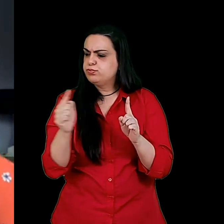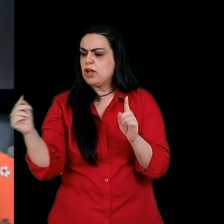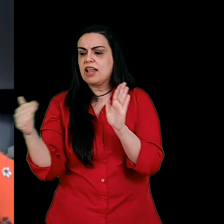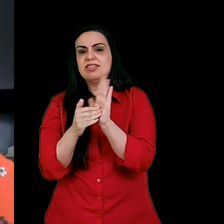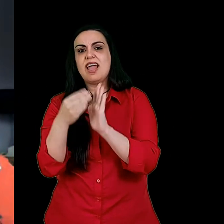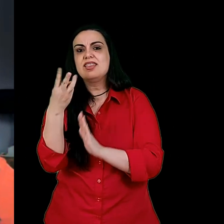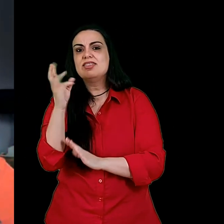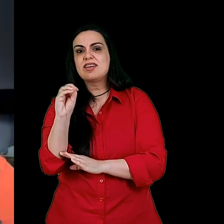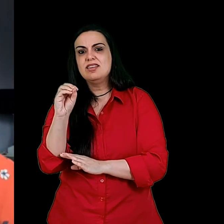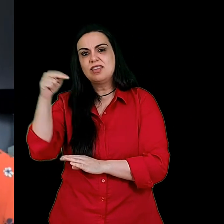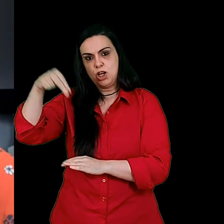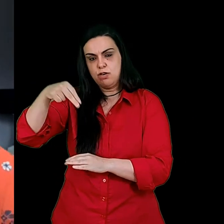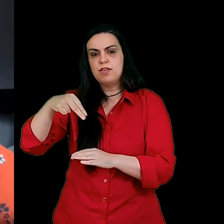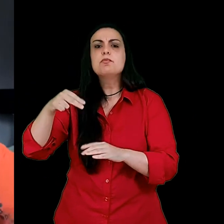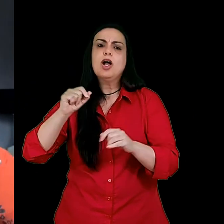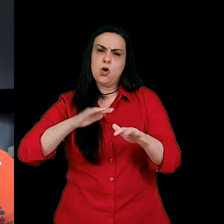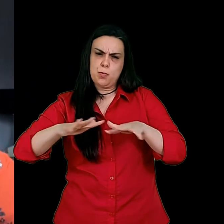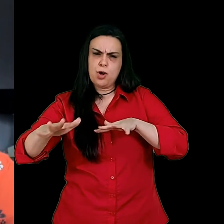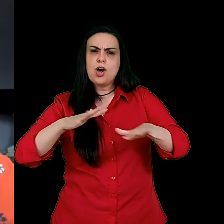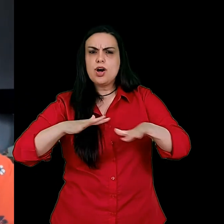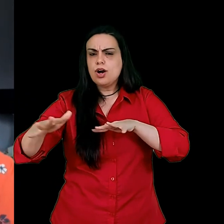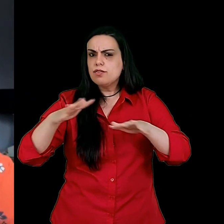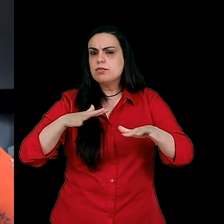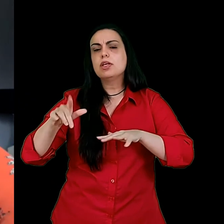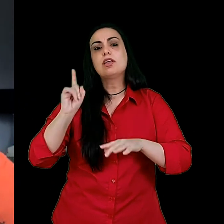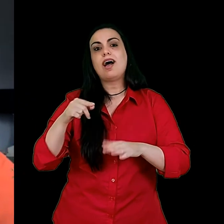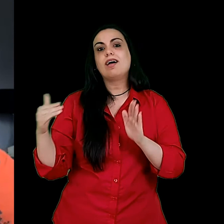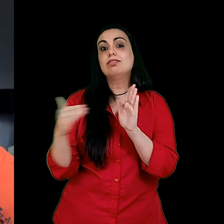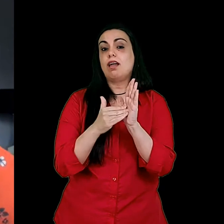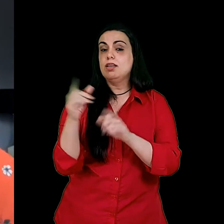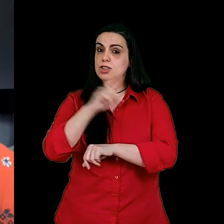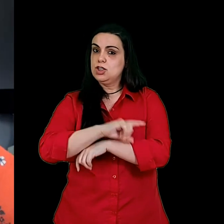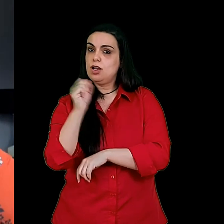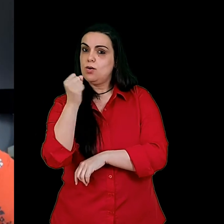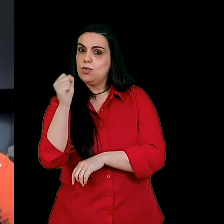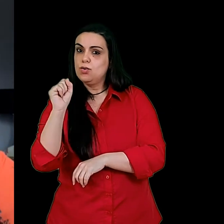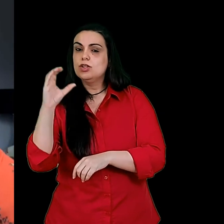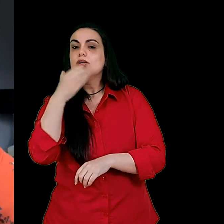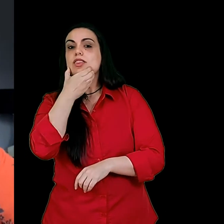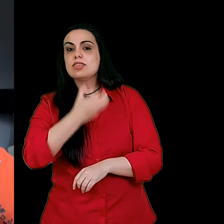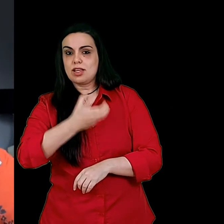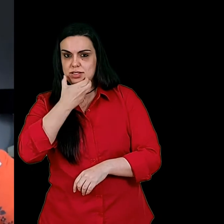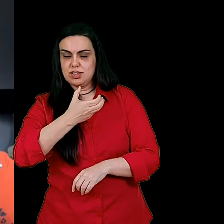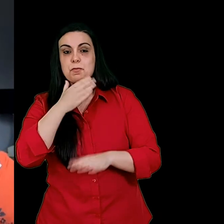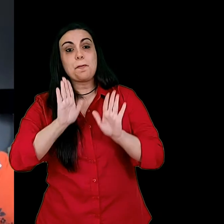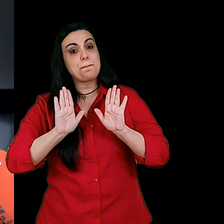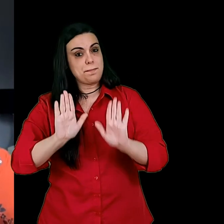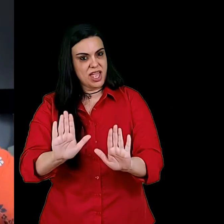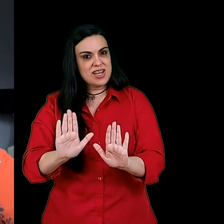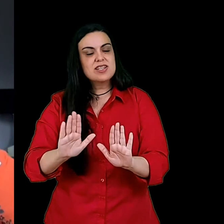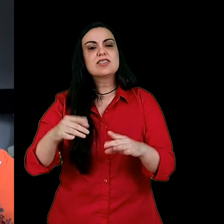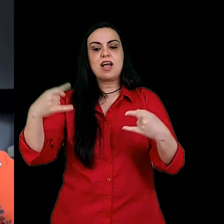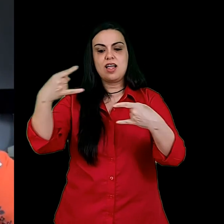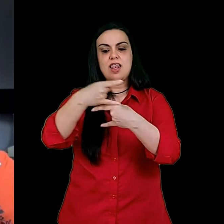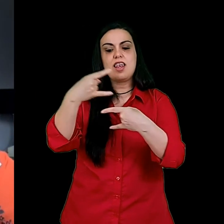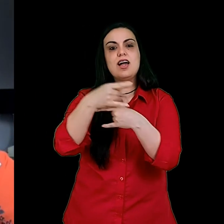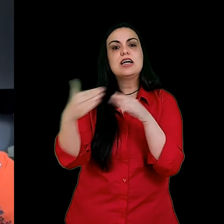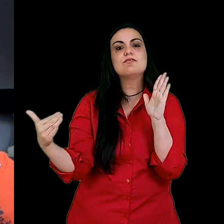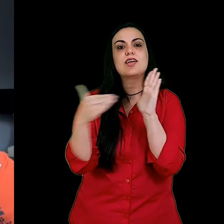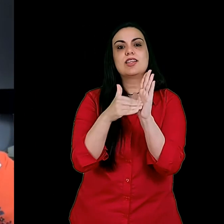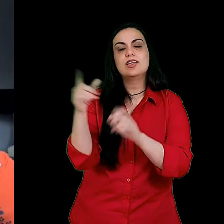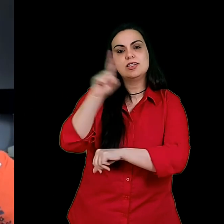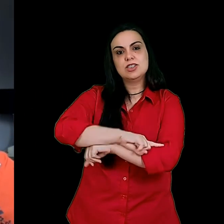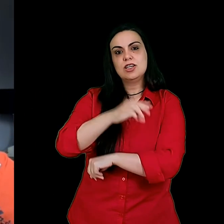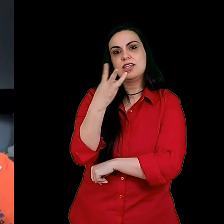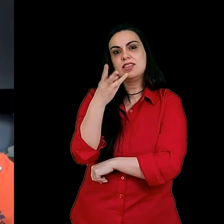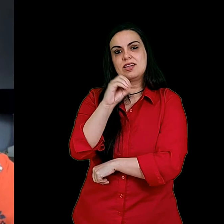de novembro, o nosso movimento, nós estamos aí numa fase que vai até o dia 8 de dezembro. Mas a série de lives vai até o